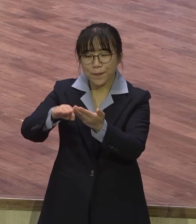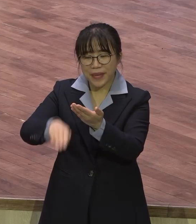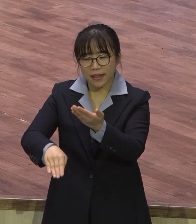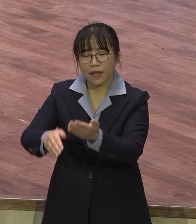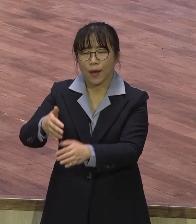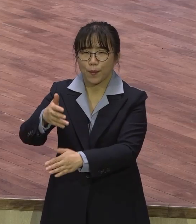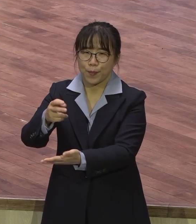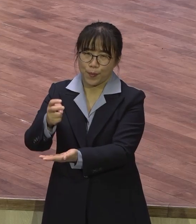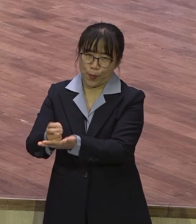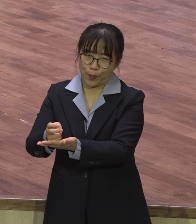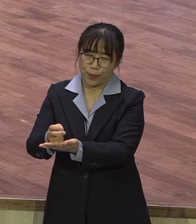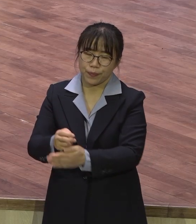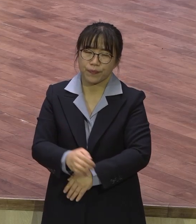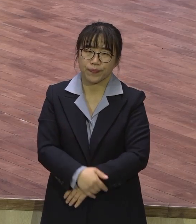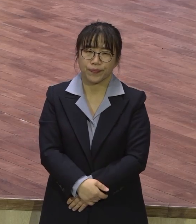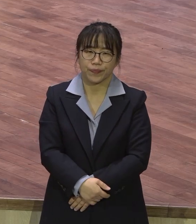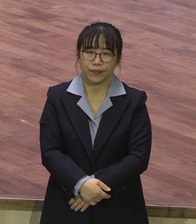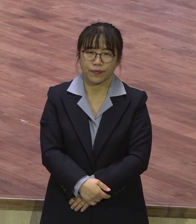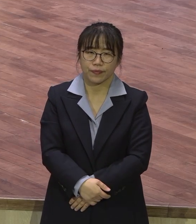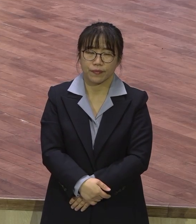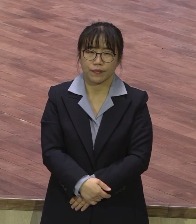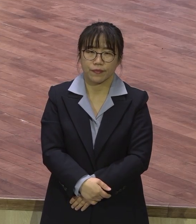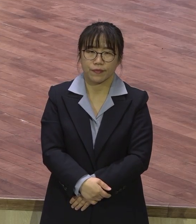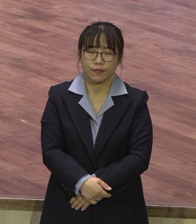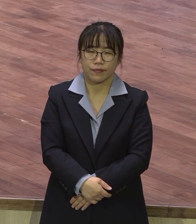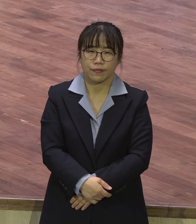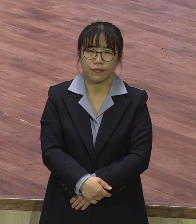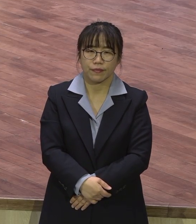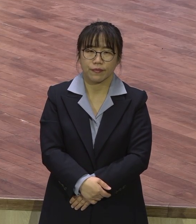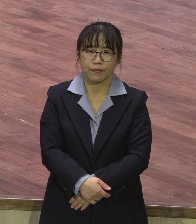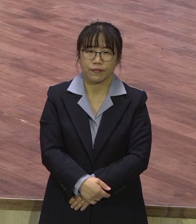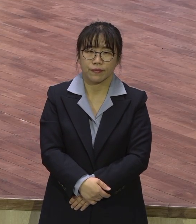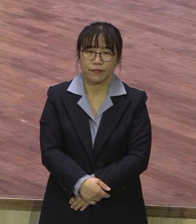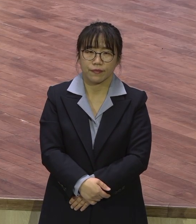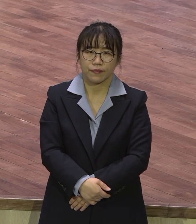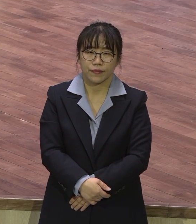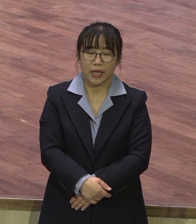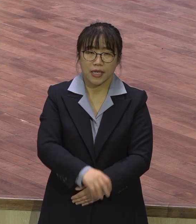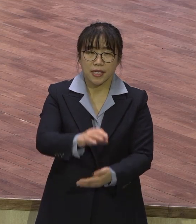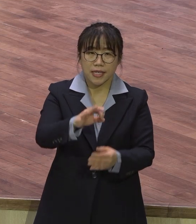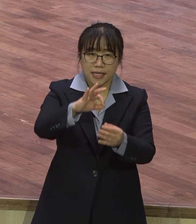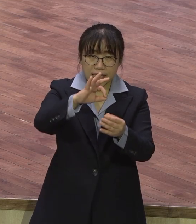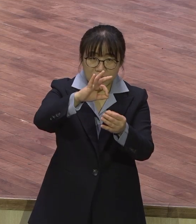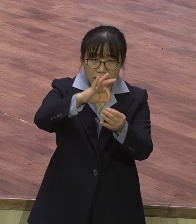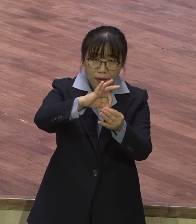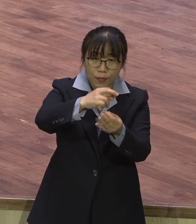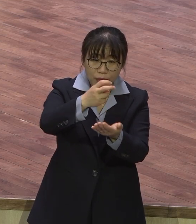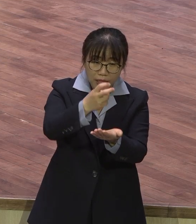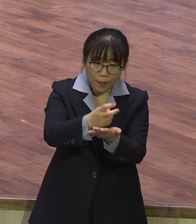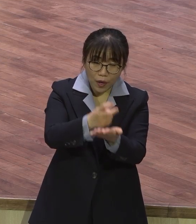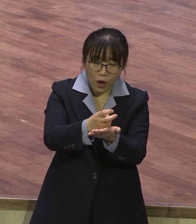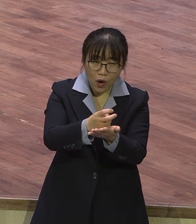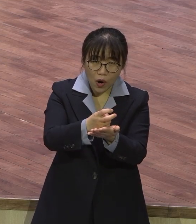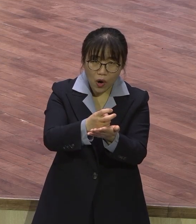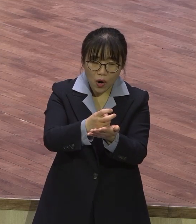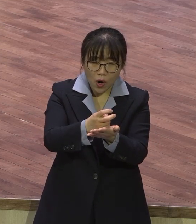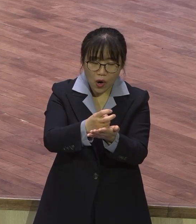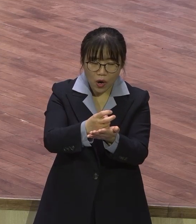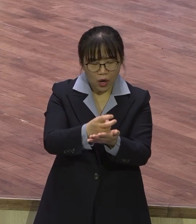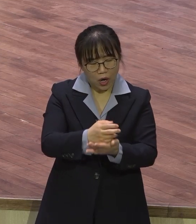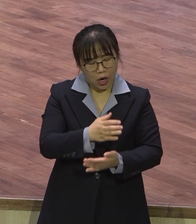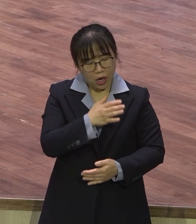그 내용이 초록기 23장까지 기록이 있는데 십계명이라는 표현을 보면 마음이 부담이 되죠